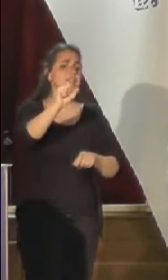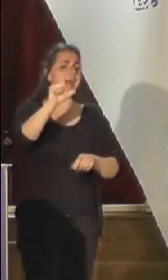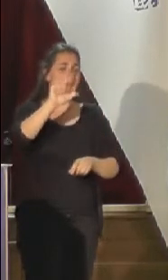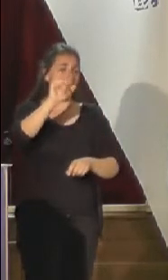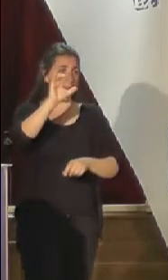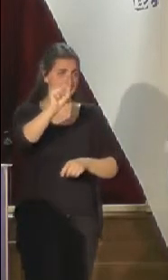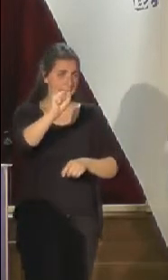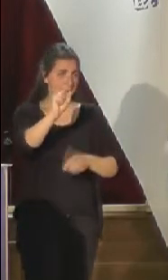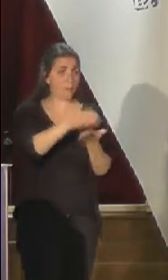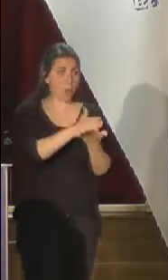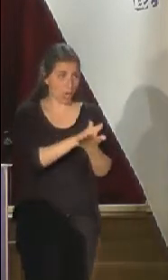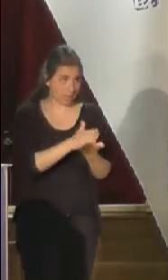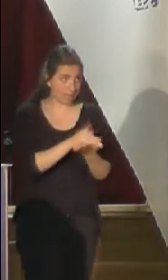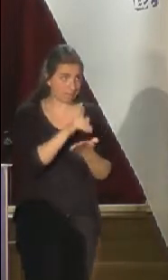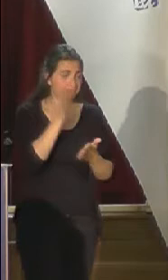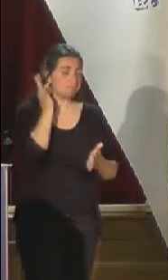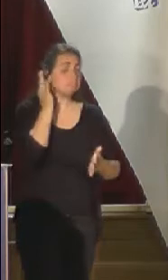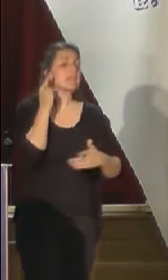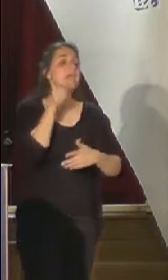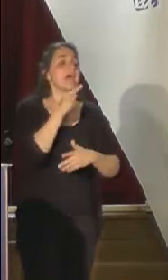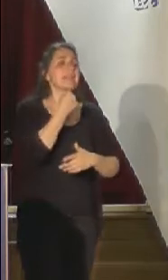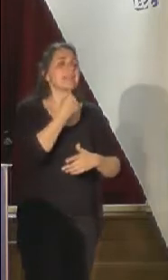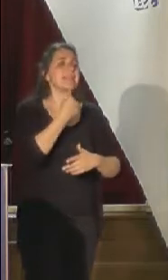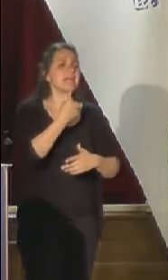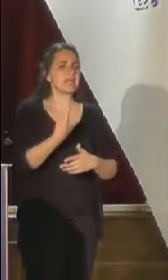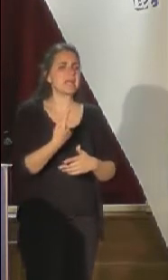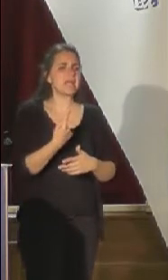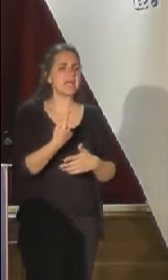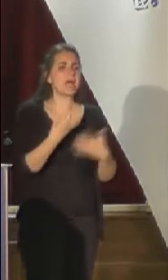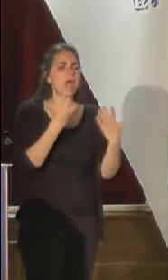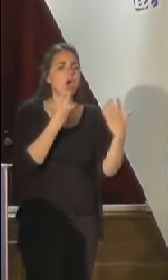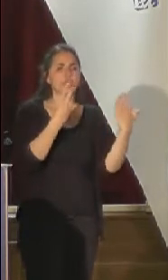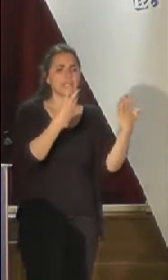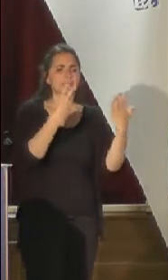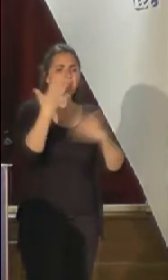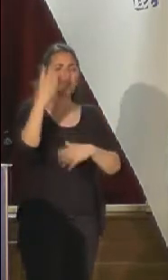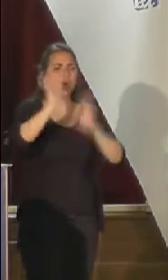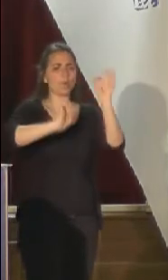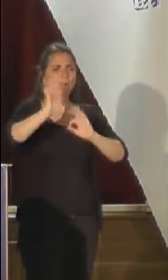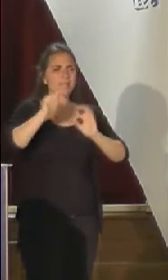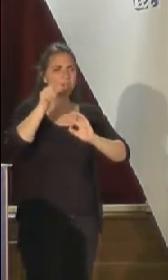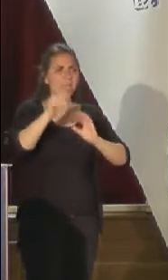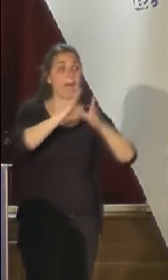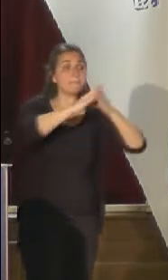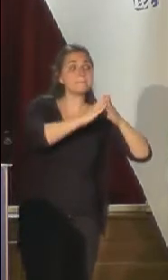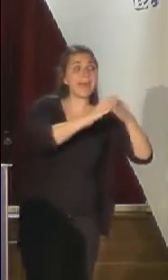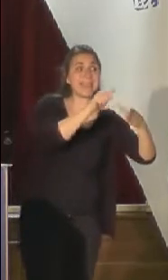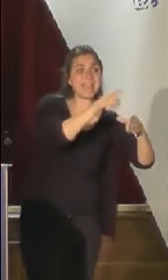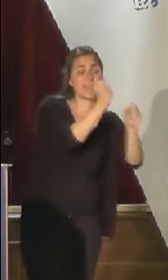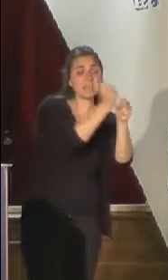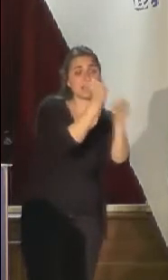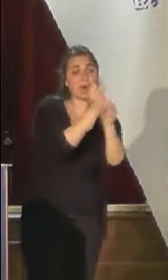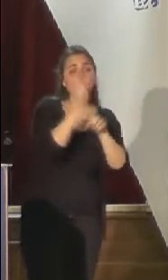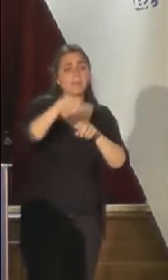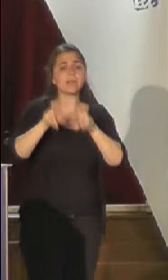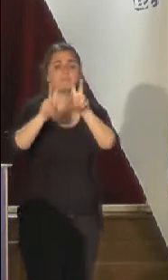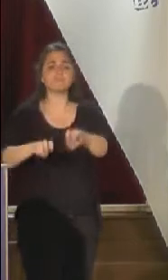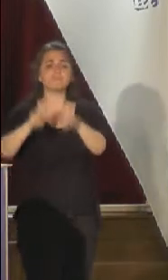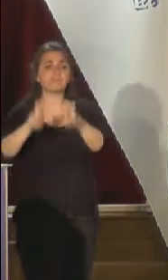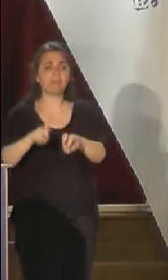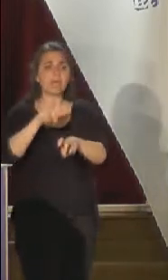poboación activa 85% era labrega mariñeira, aínda a principio do século